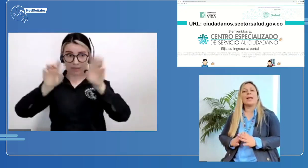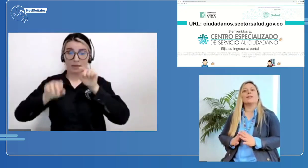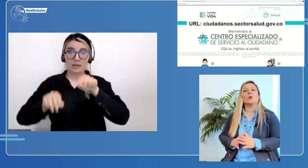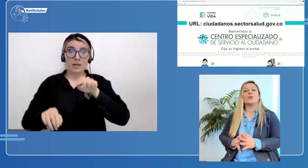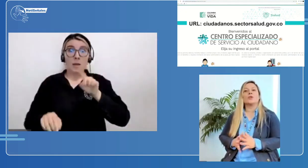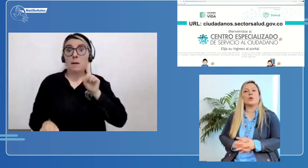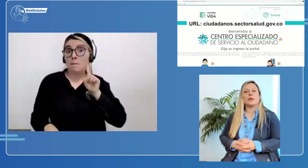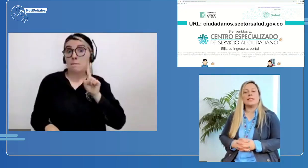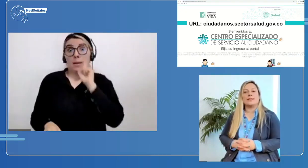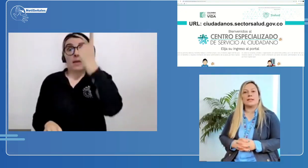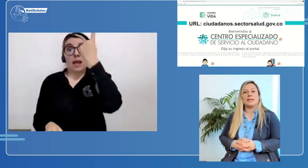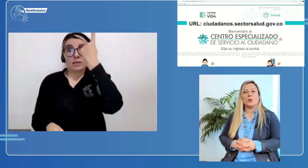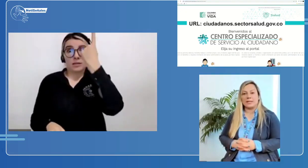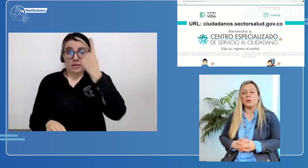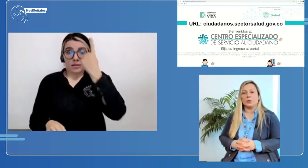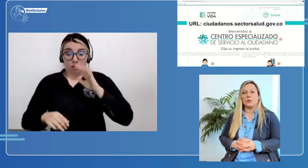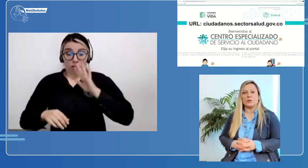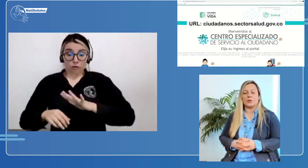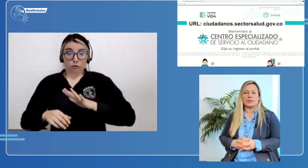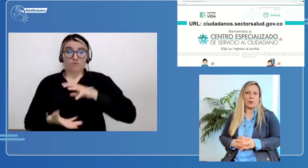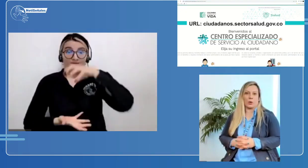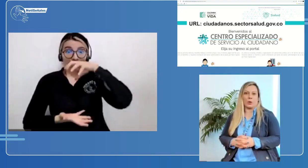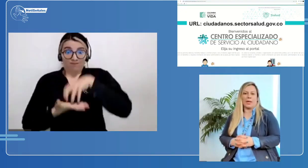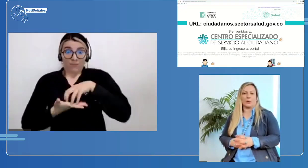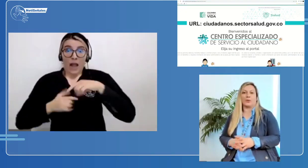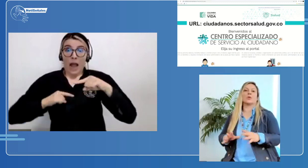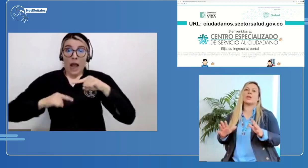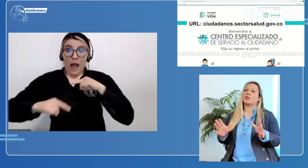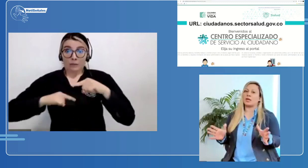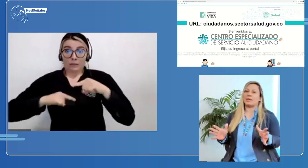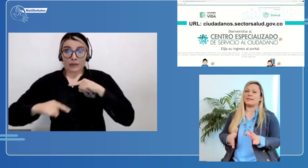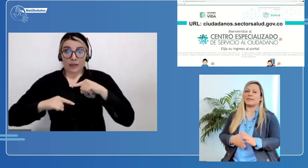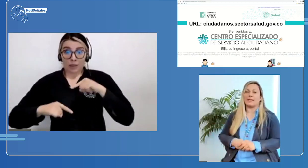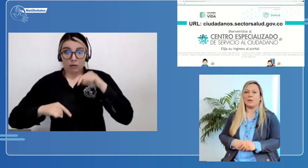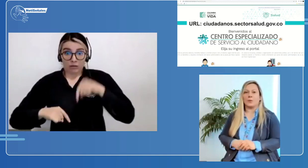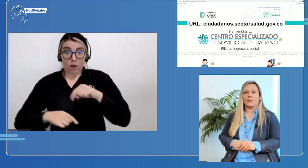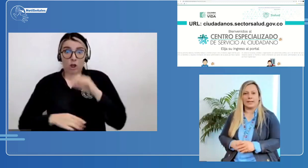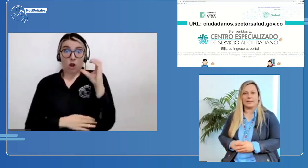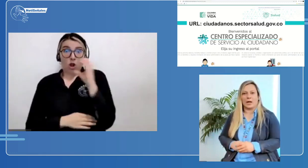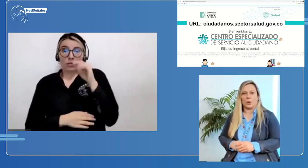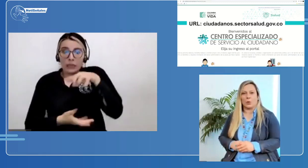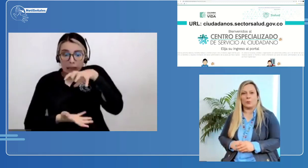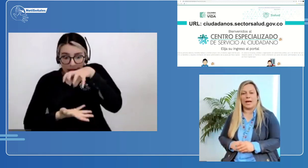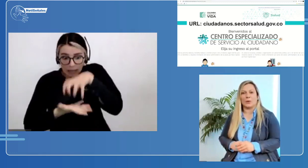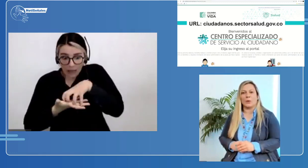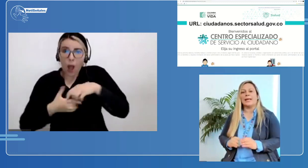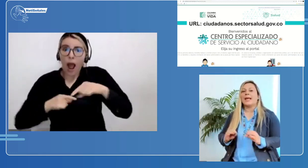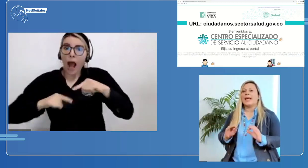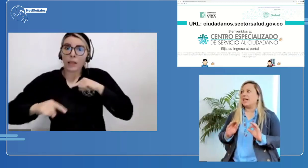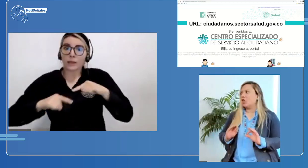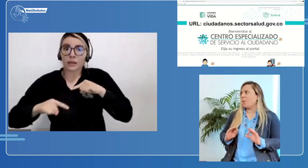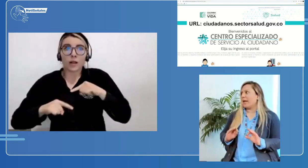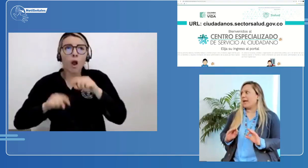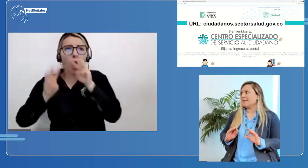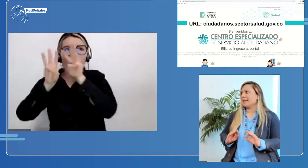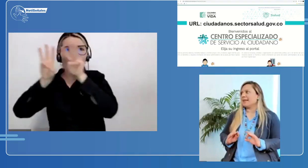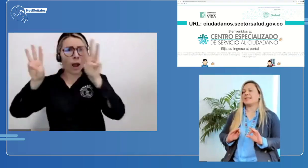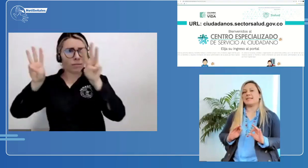de un sector administrativo de salud de nuestro estado colombiano, de un sector administrativo del estado colombiano. El nombre es